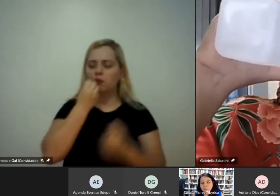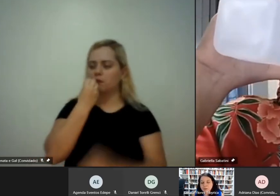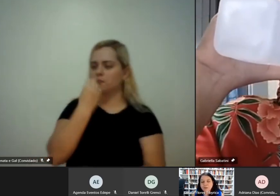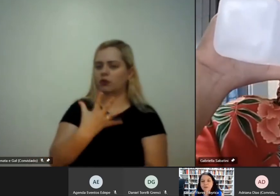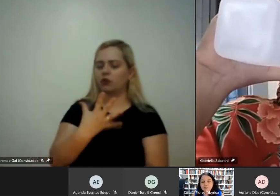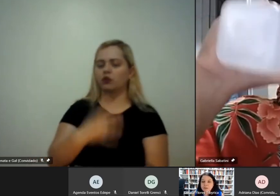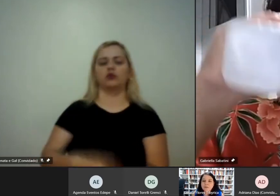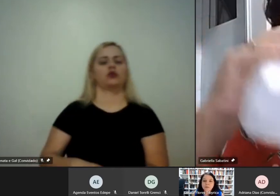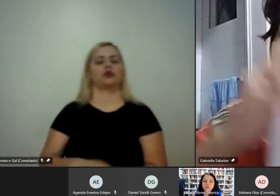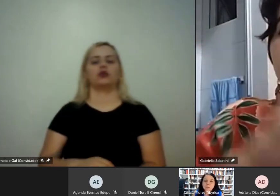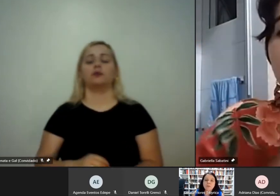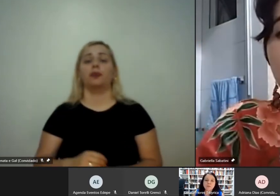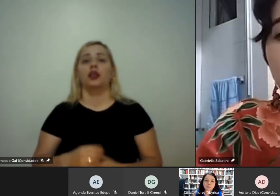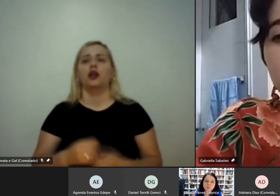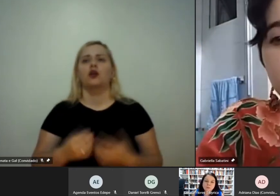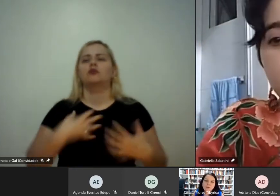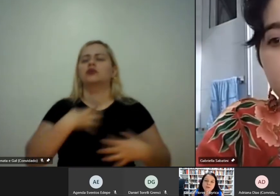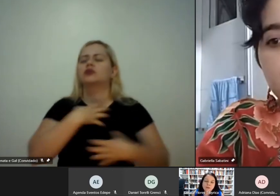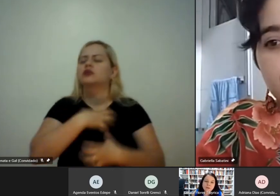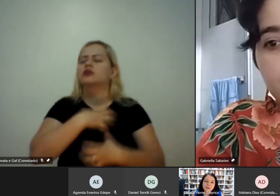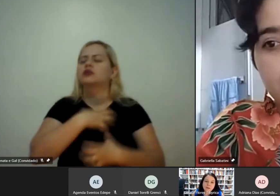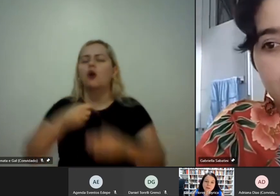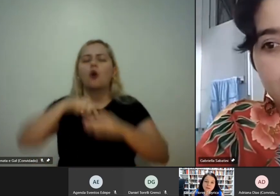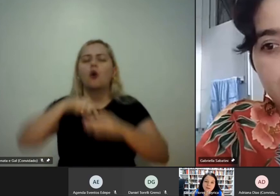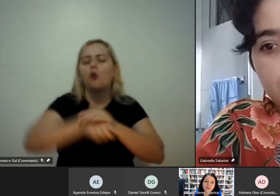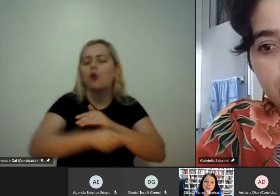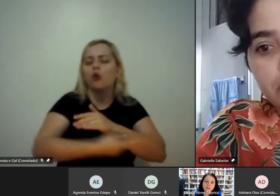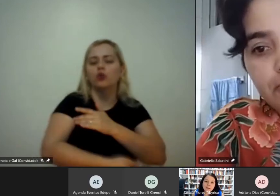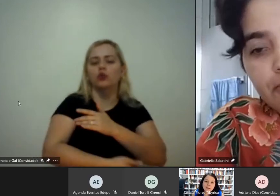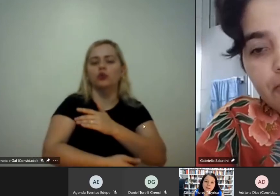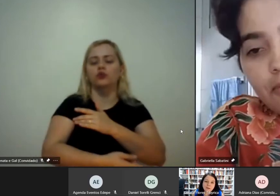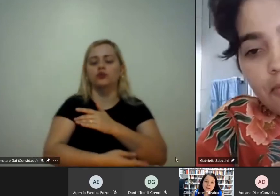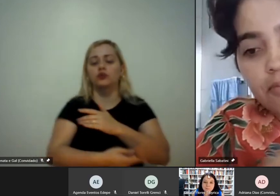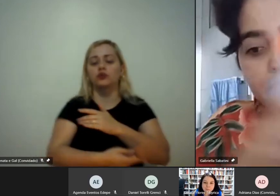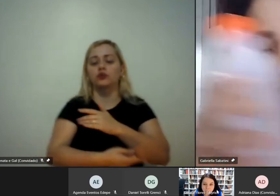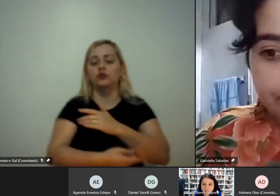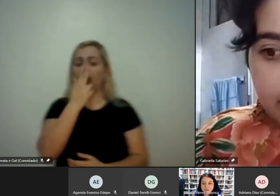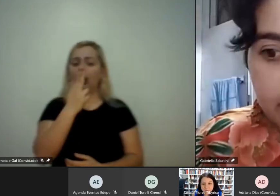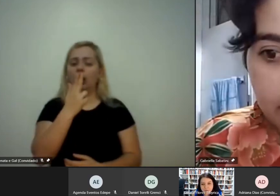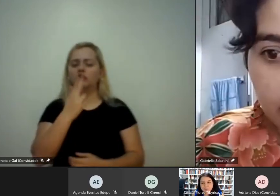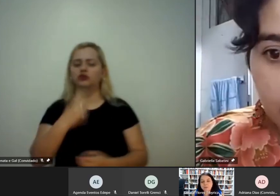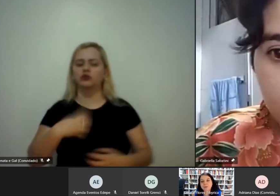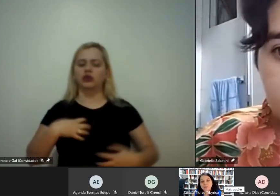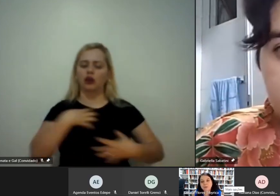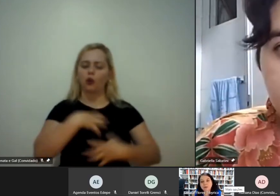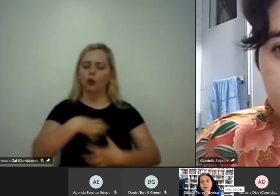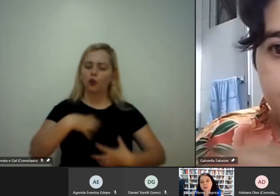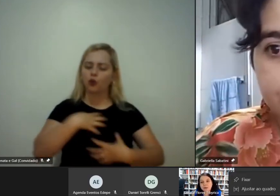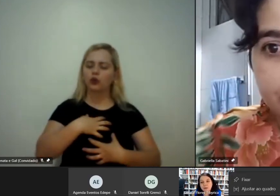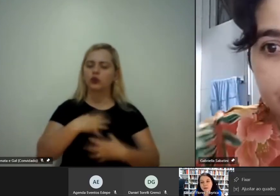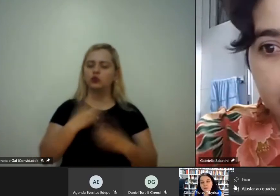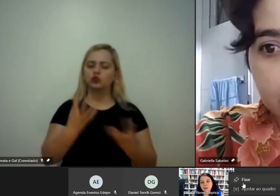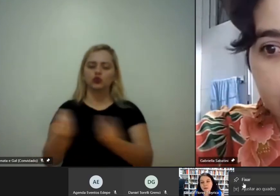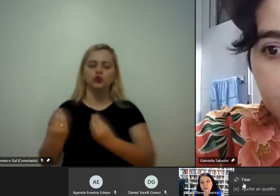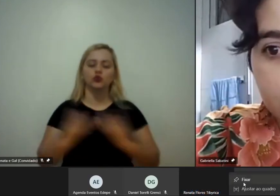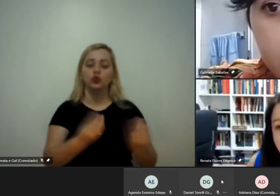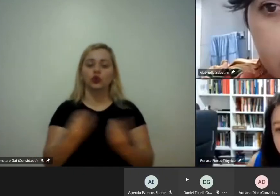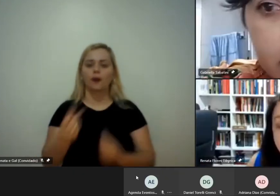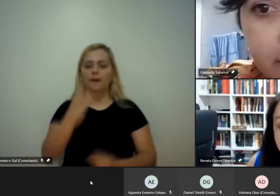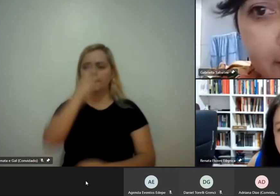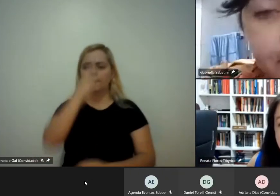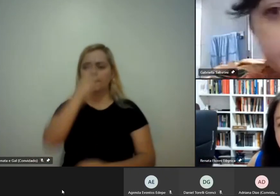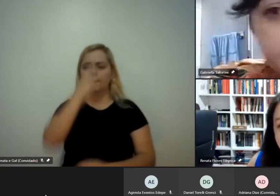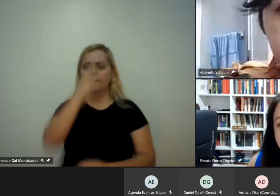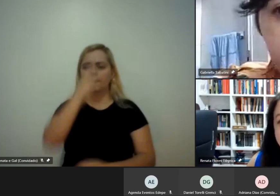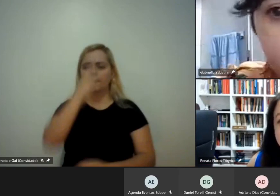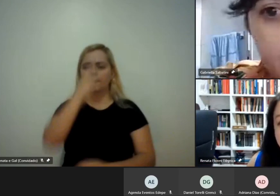uma fala muito sensível, muito profunda. Acho que tocou muitas pessoas e a